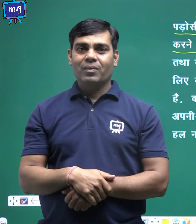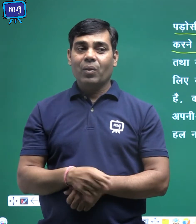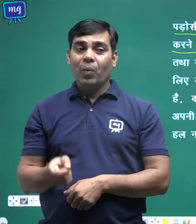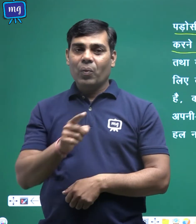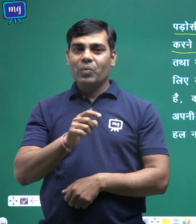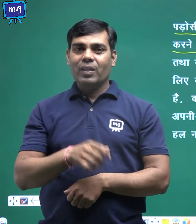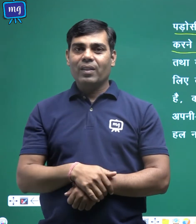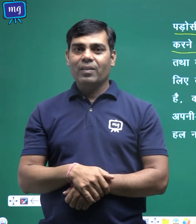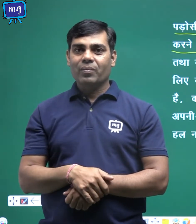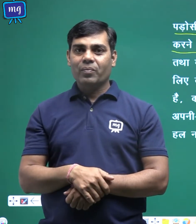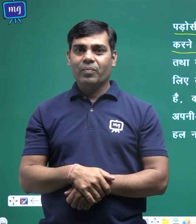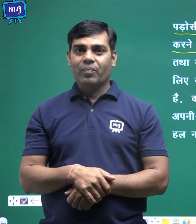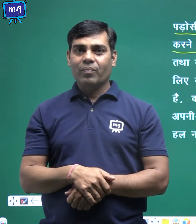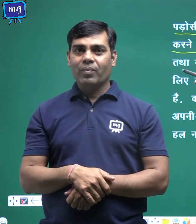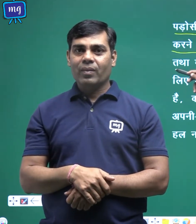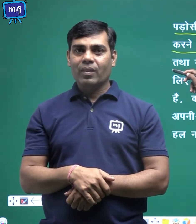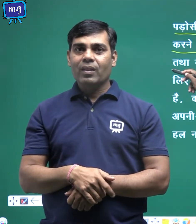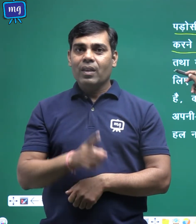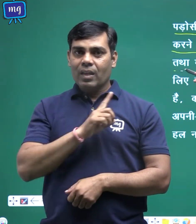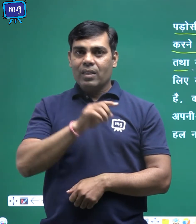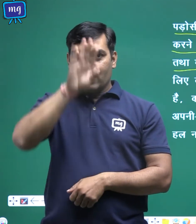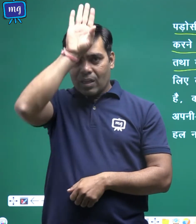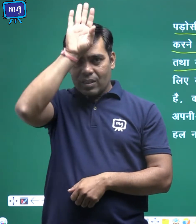उसने इस राजा तथा